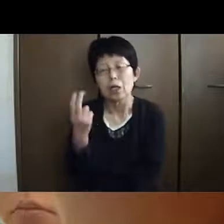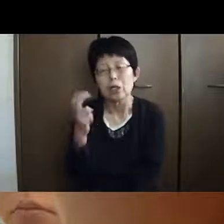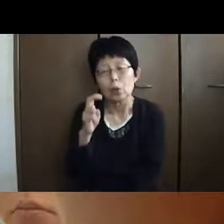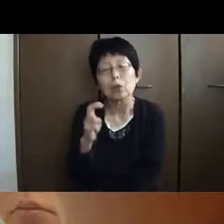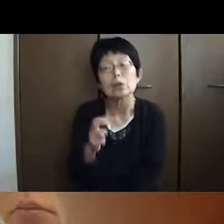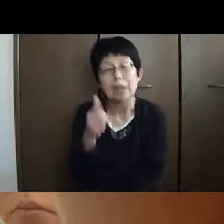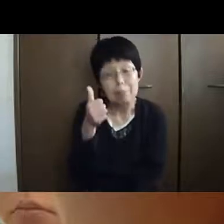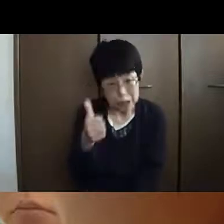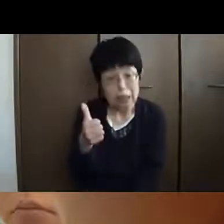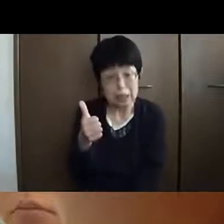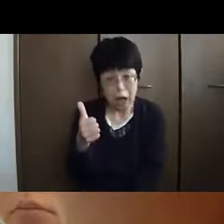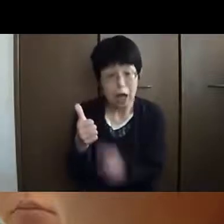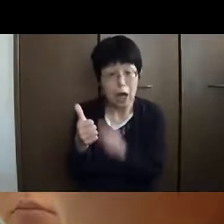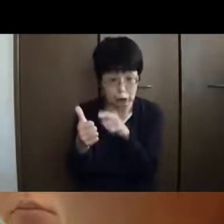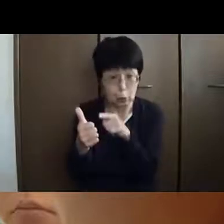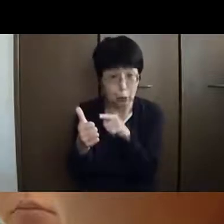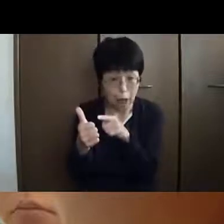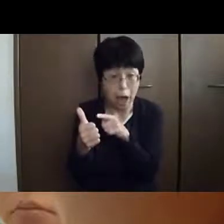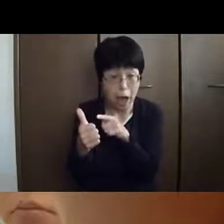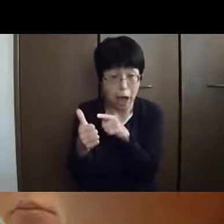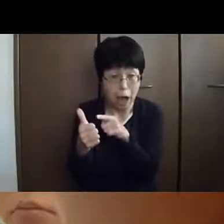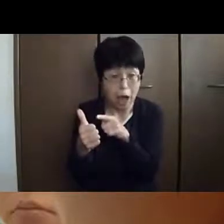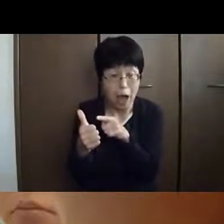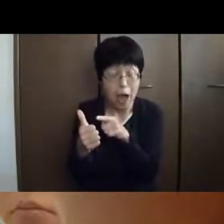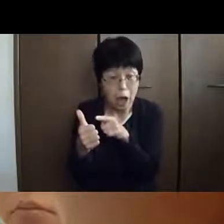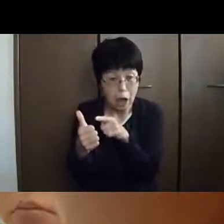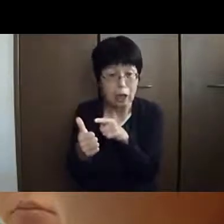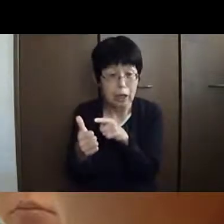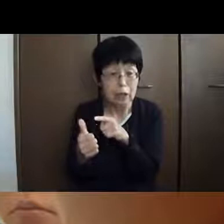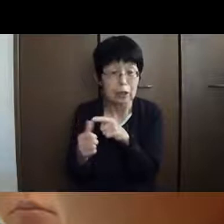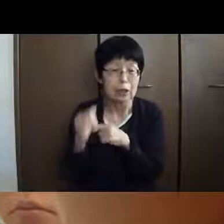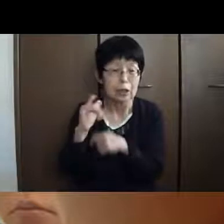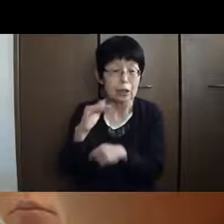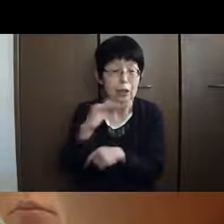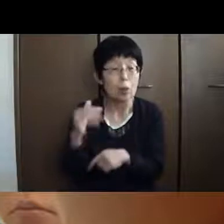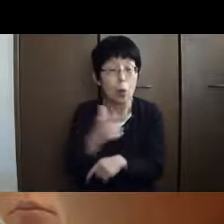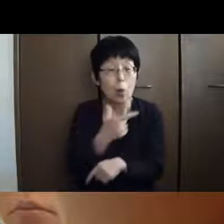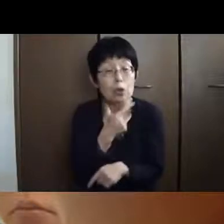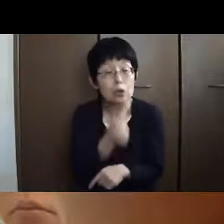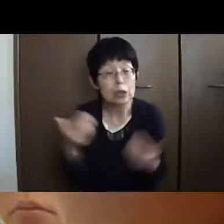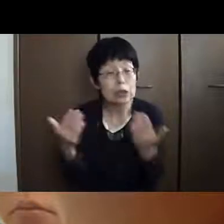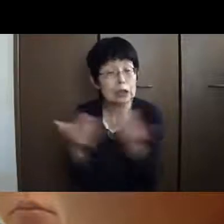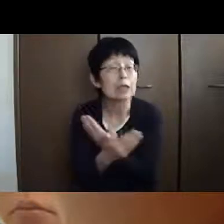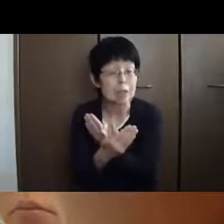がその囲碁を好きになってくれたがくれ